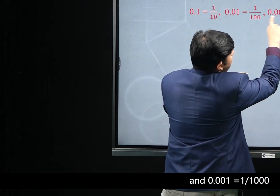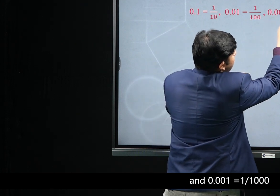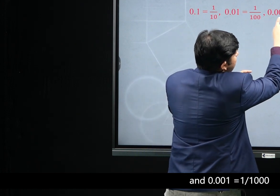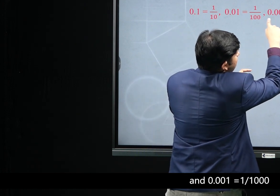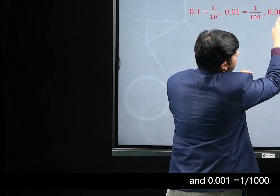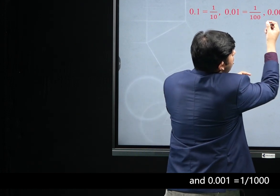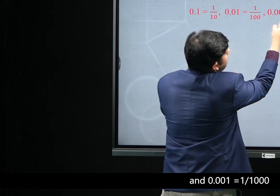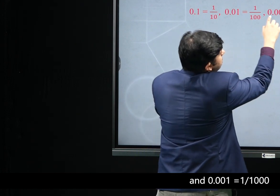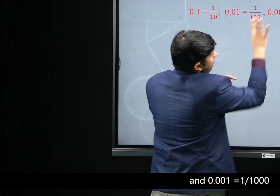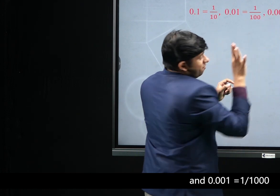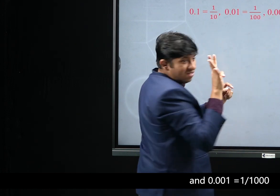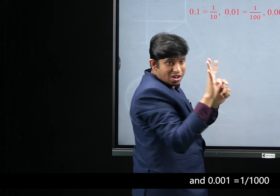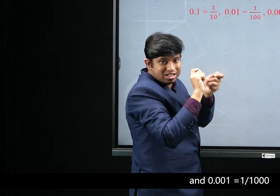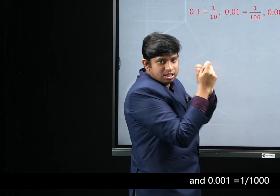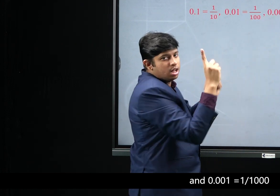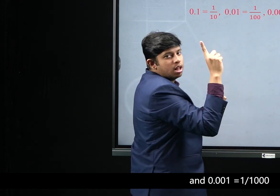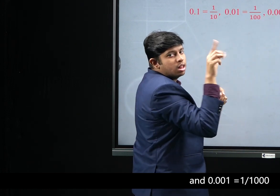0.001 = 1/1000.